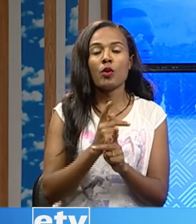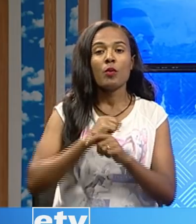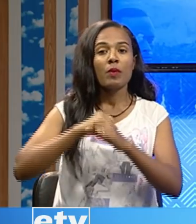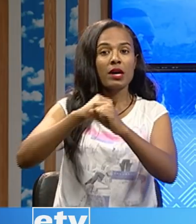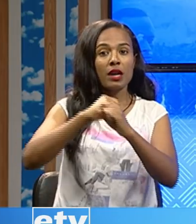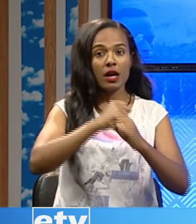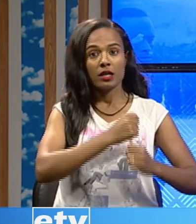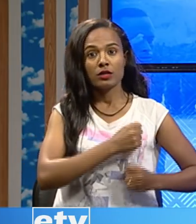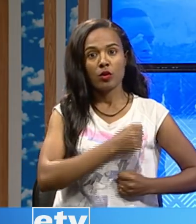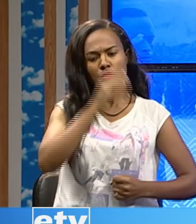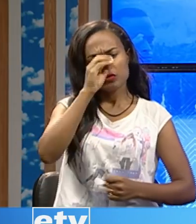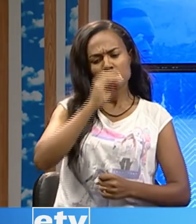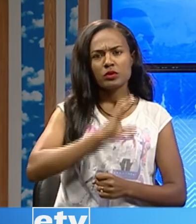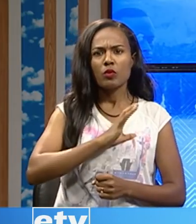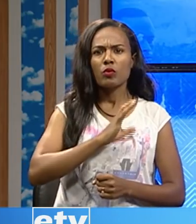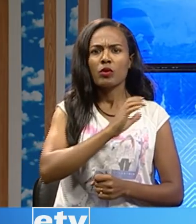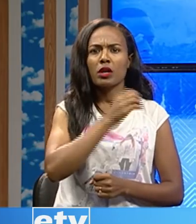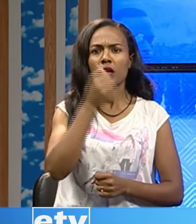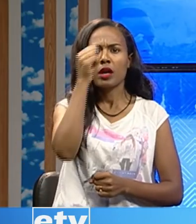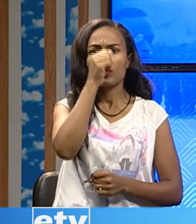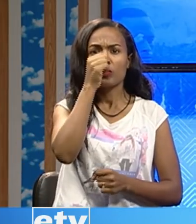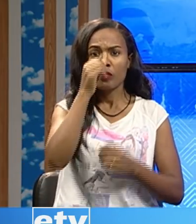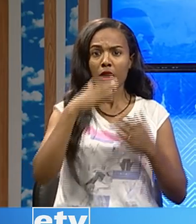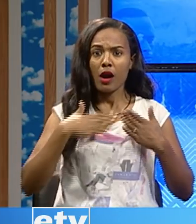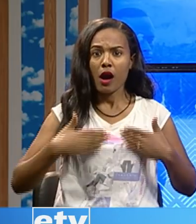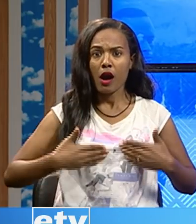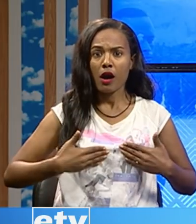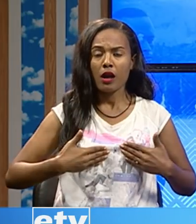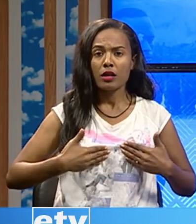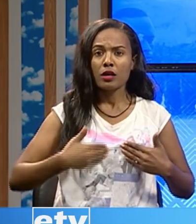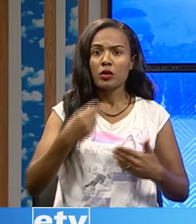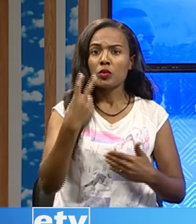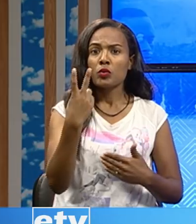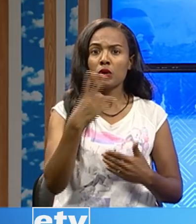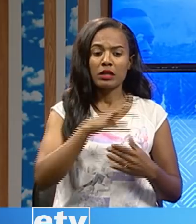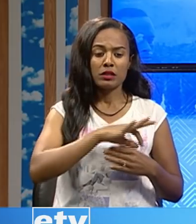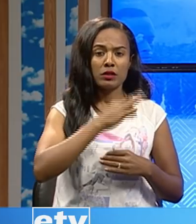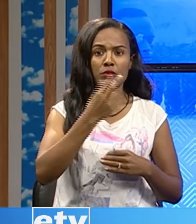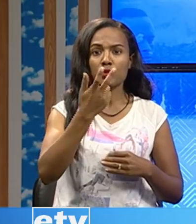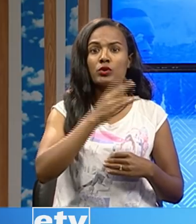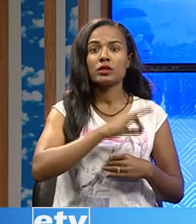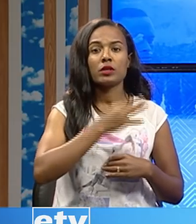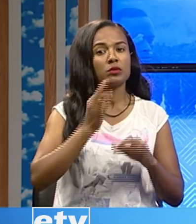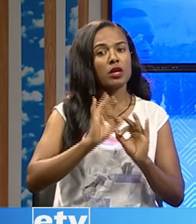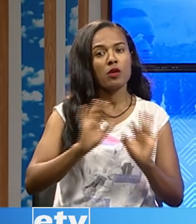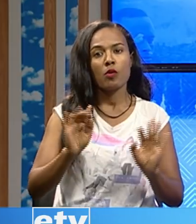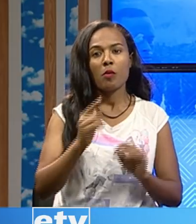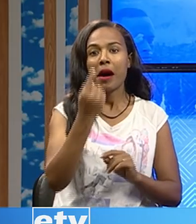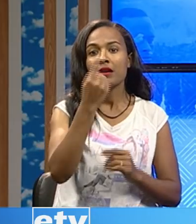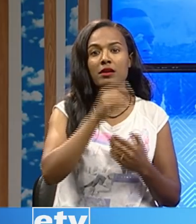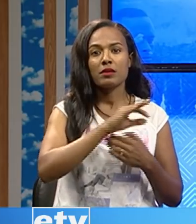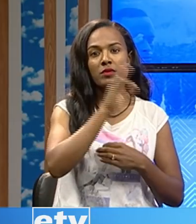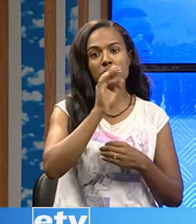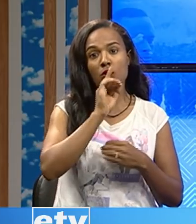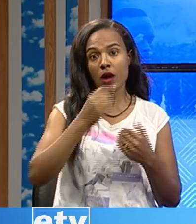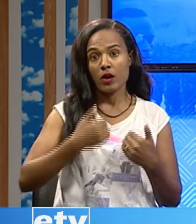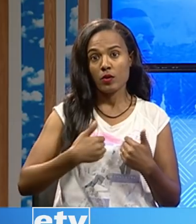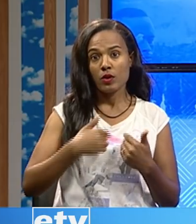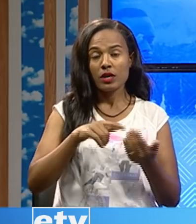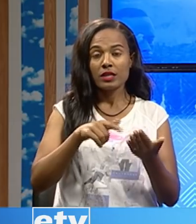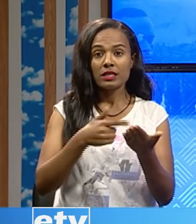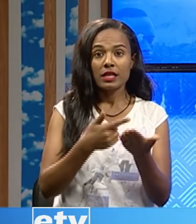መከላከያ ሰራዊትም እኮ ሰው ነው። ከሌላ ኢትዮጵያ አካል ሁለት ነፍስ ሶስት ነፍስ የለውም፣ አንድ ነፍስ ነው ያለው።